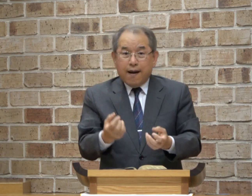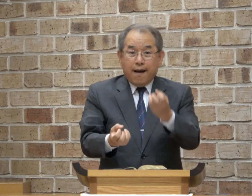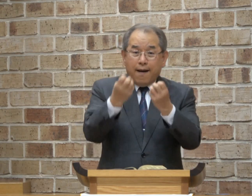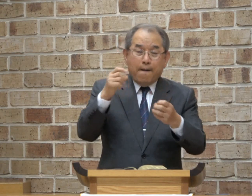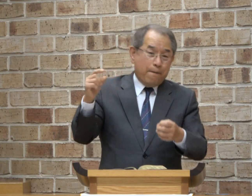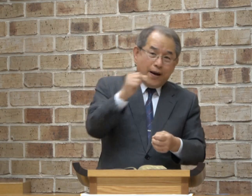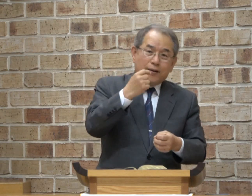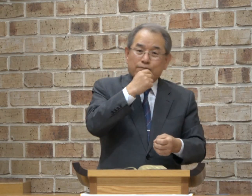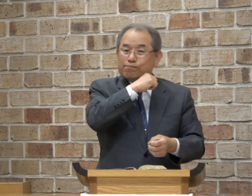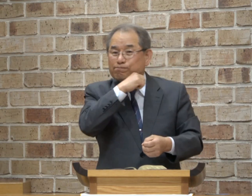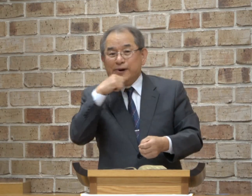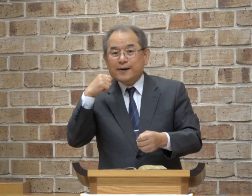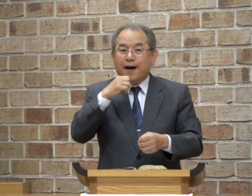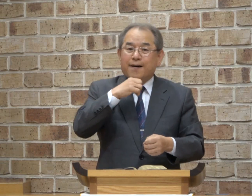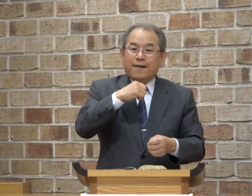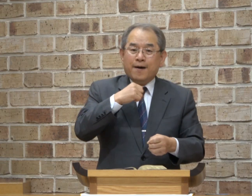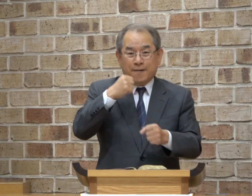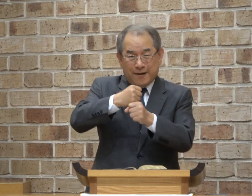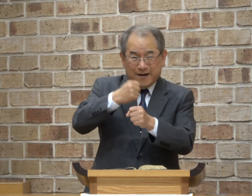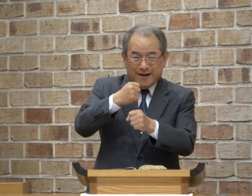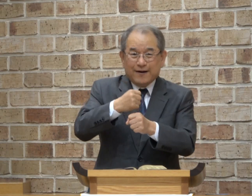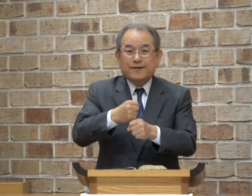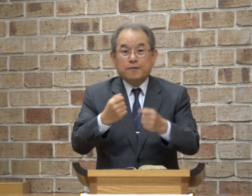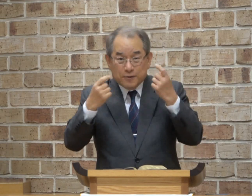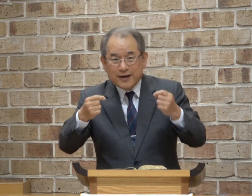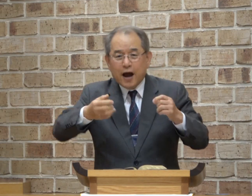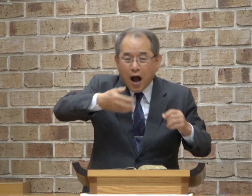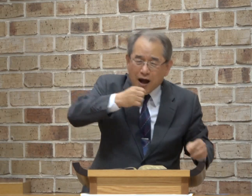아주 끓일 밥을 끓여야 쌀이 익습니다.